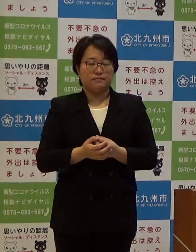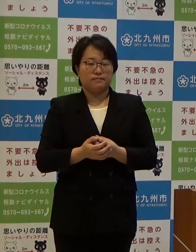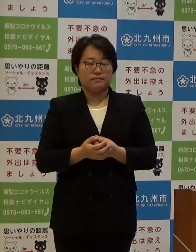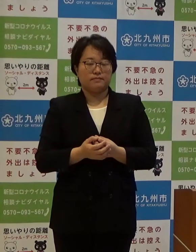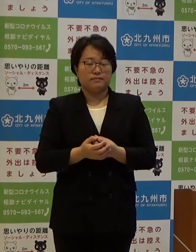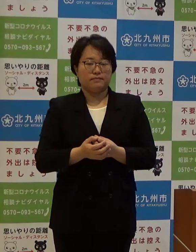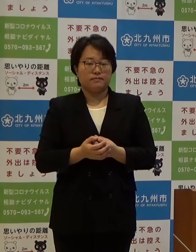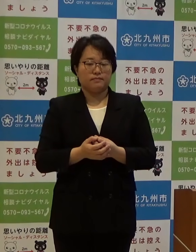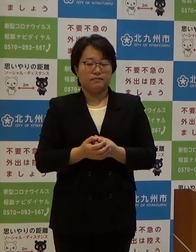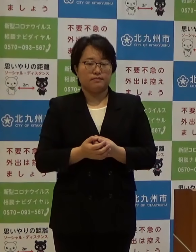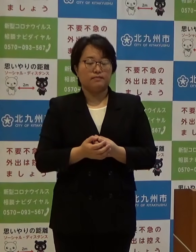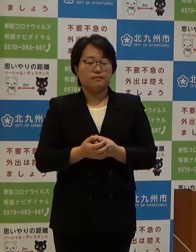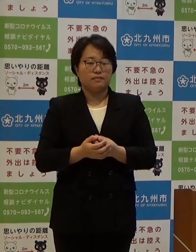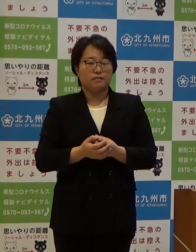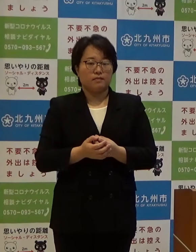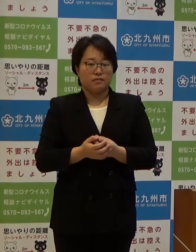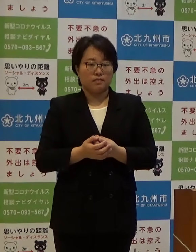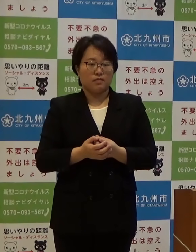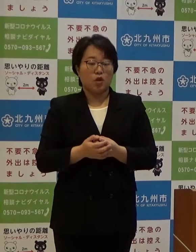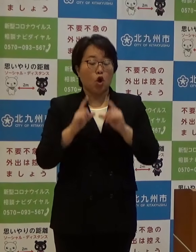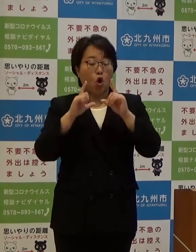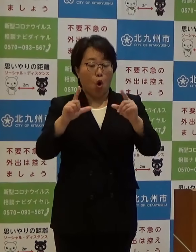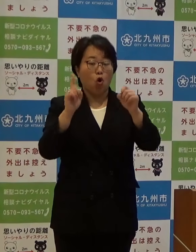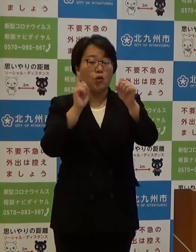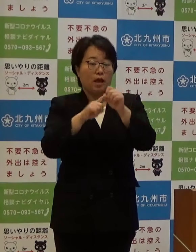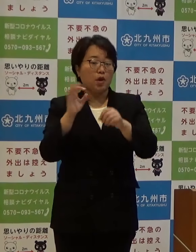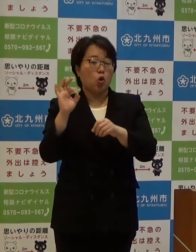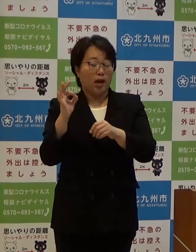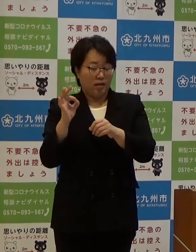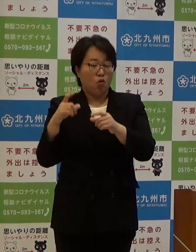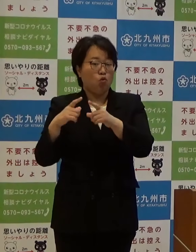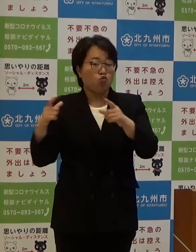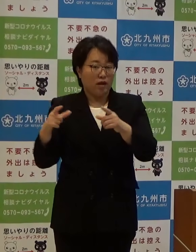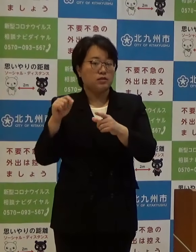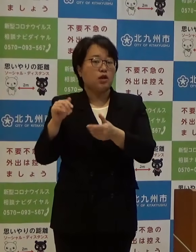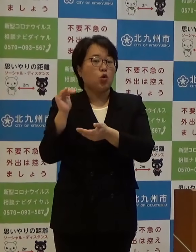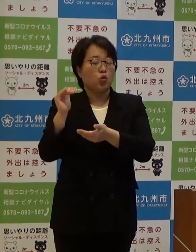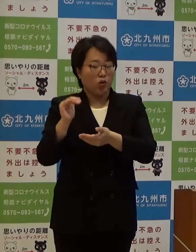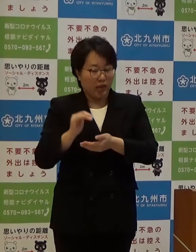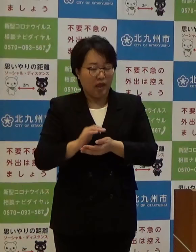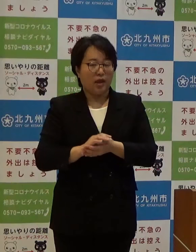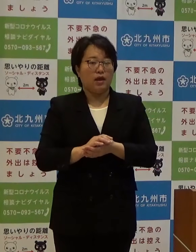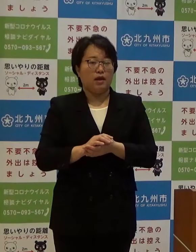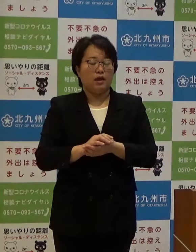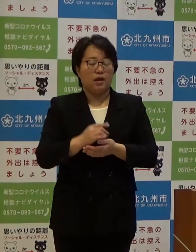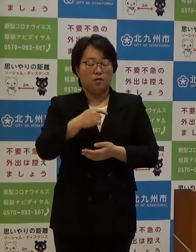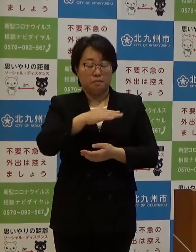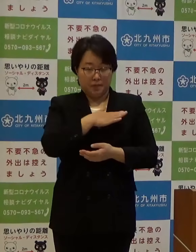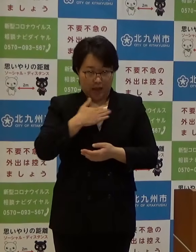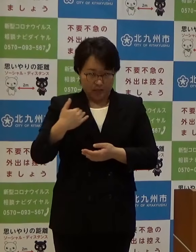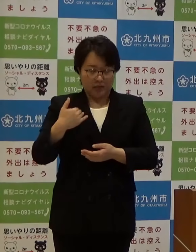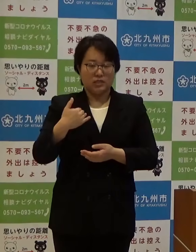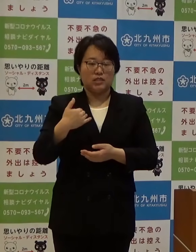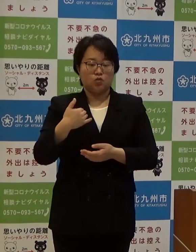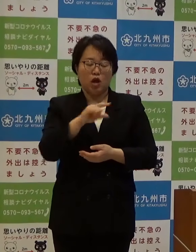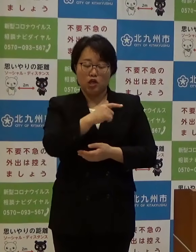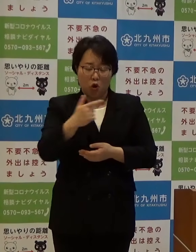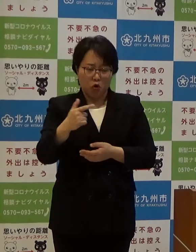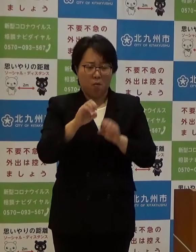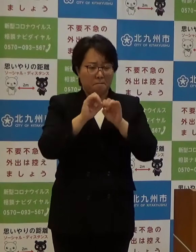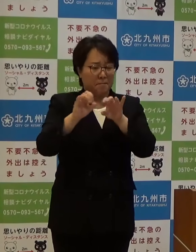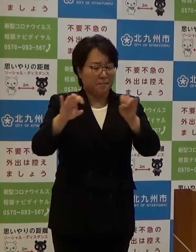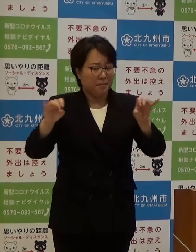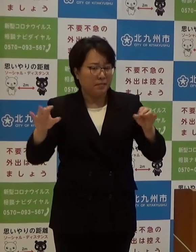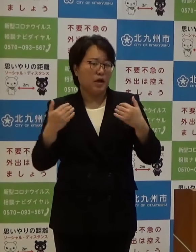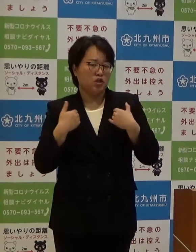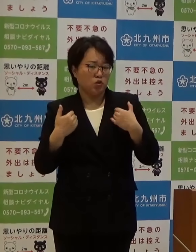では、私どもは通常いろんな業務で、さまざまな PR 伝達